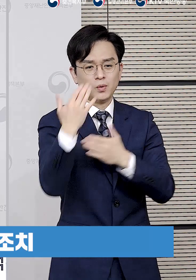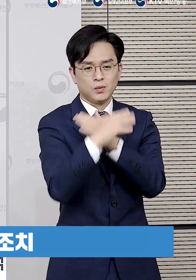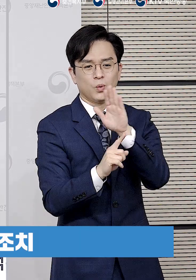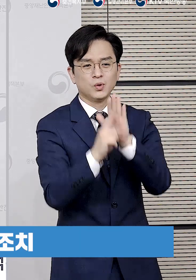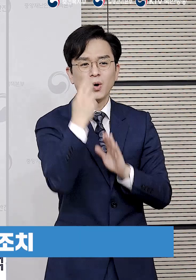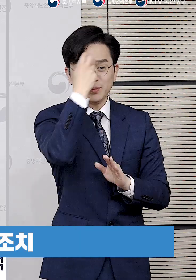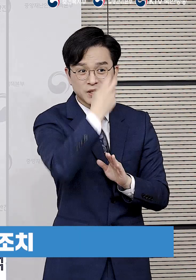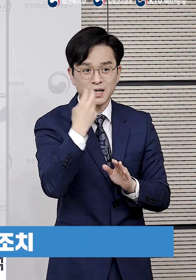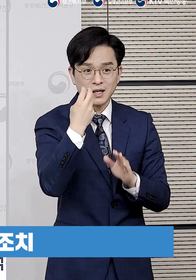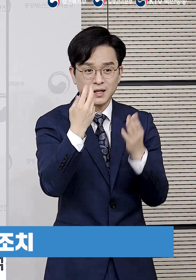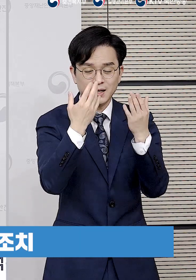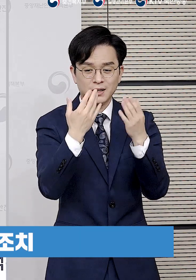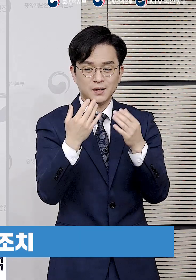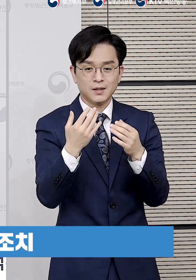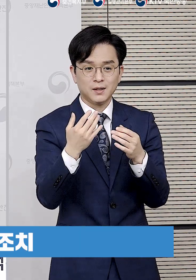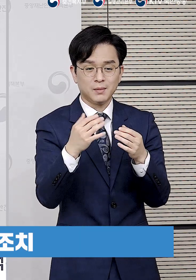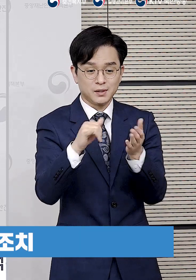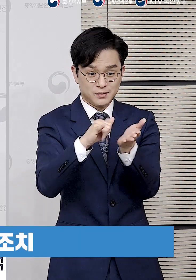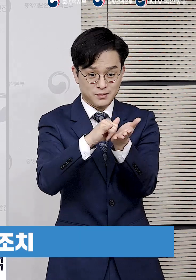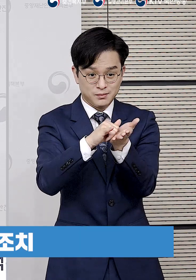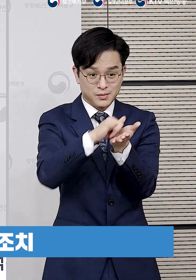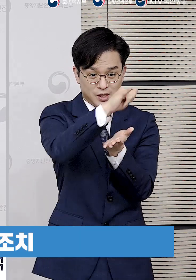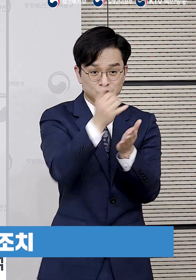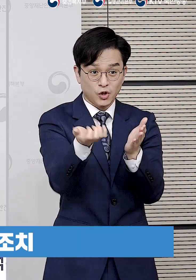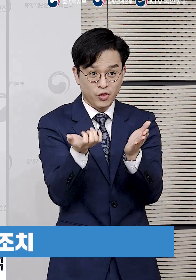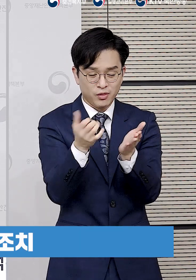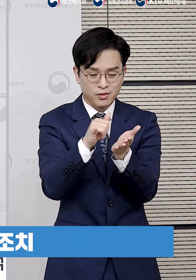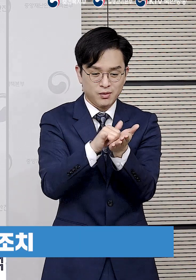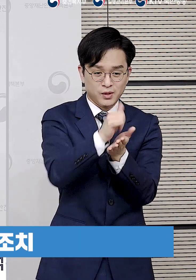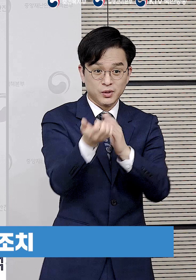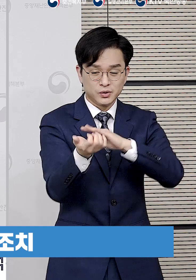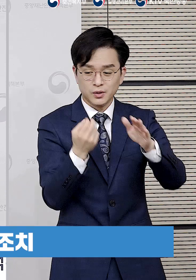37.5도를 넘게 되면